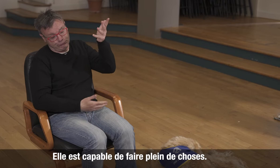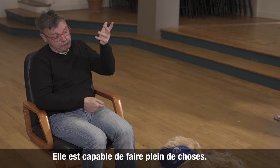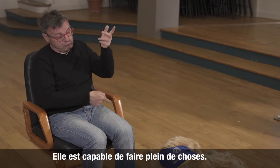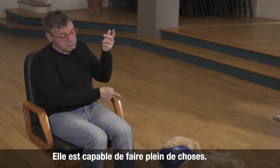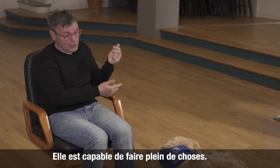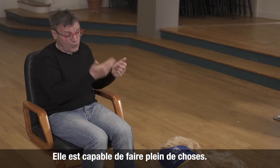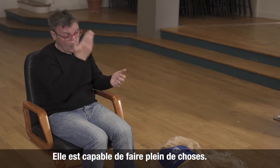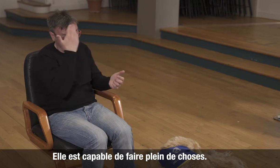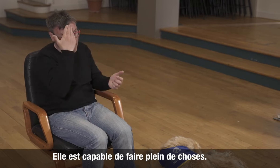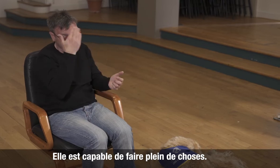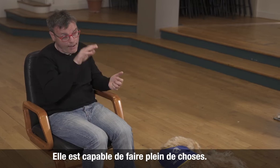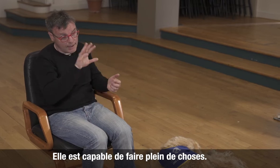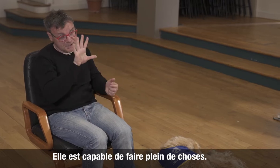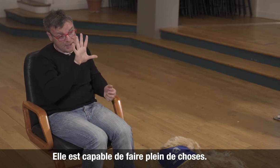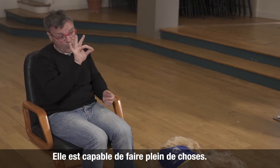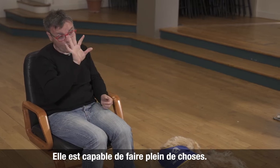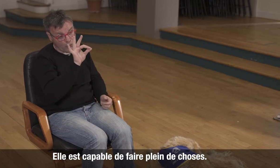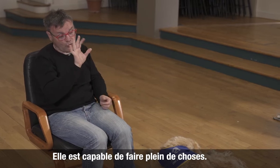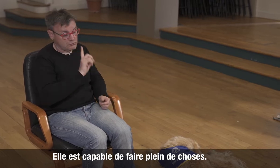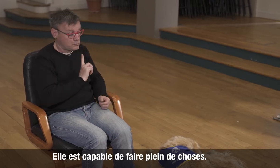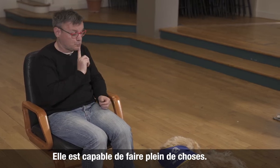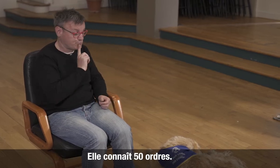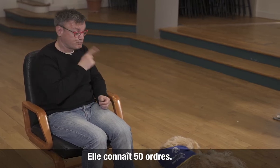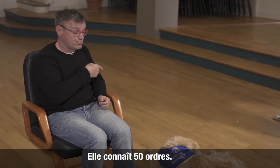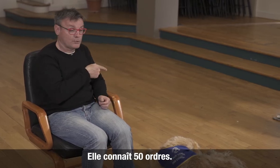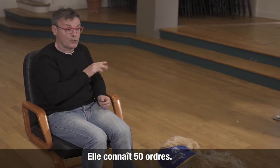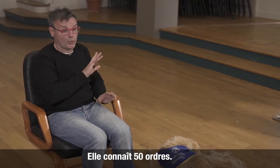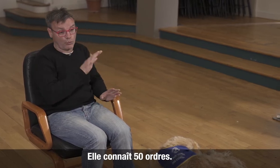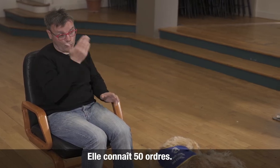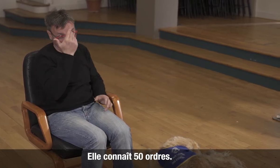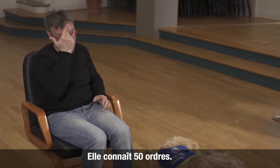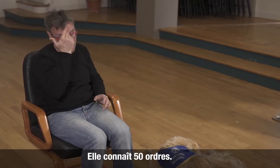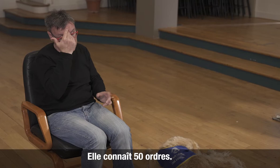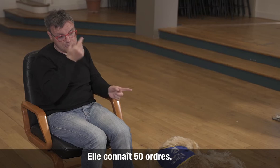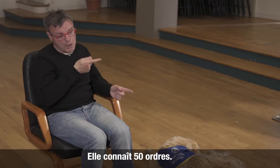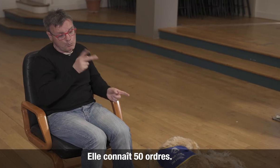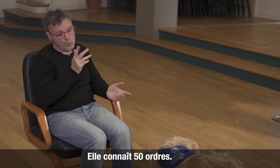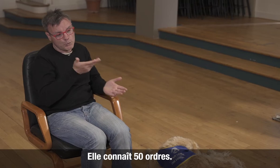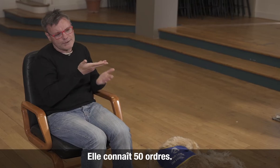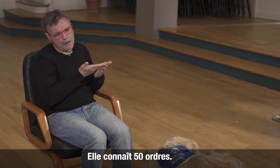Elle est capable de faire plein de choses. Elle connaît 50 ordres.